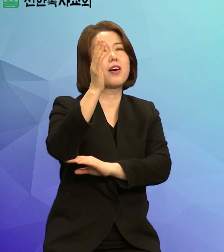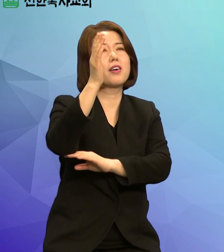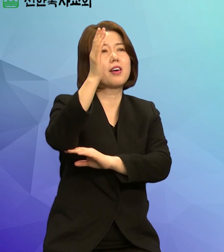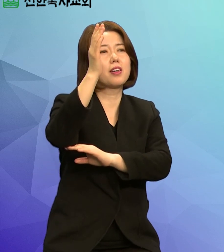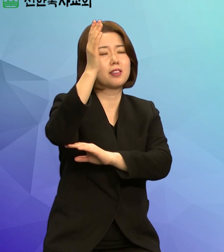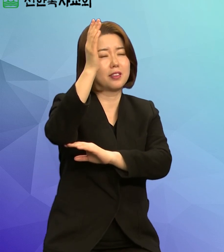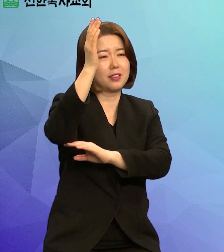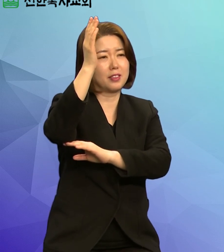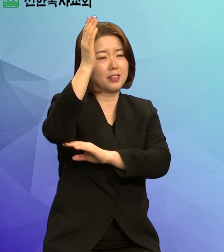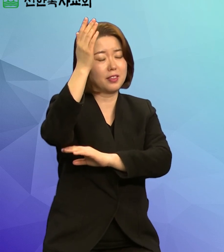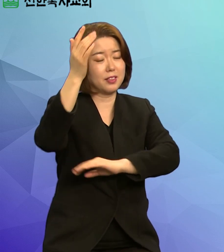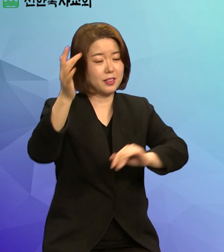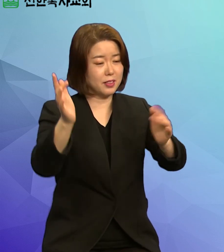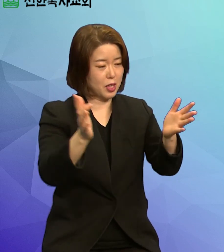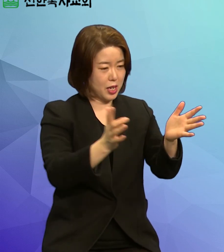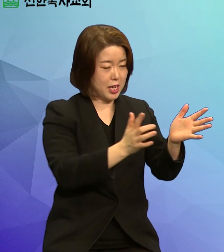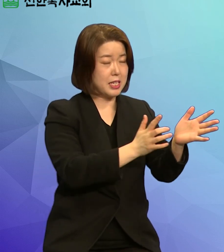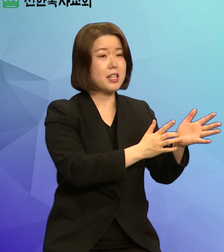영광을